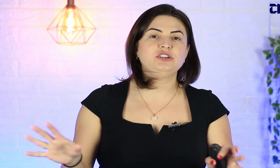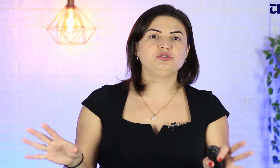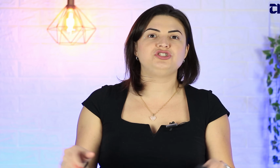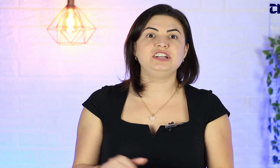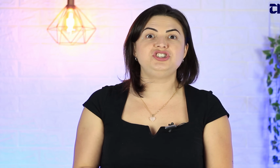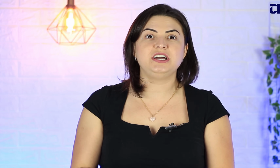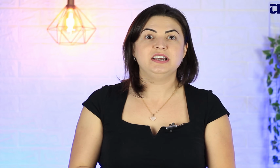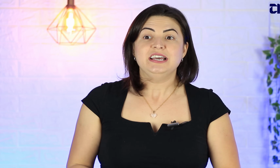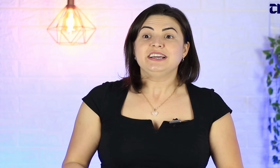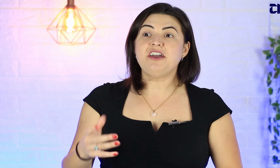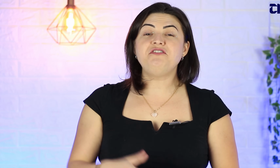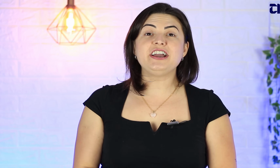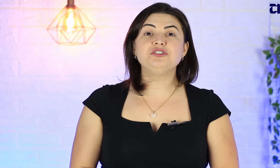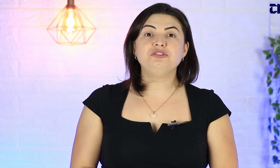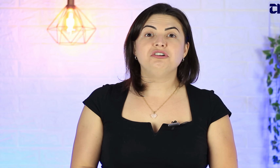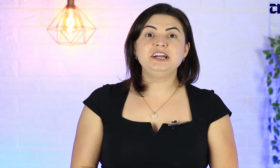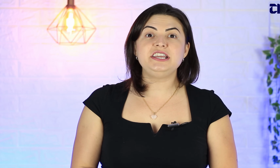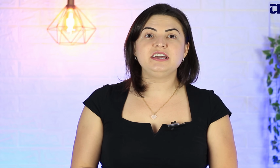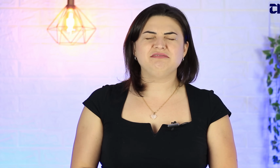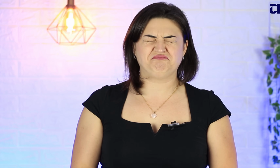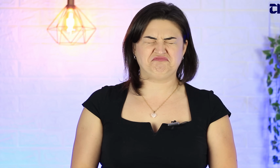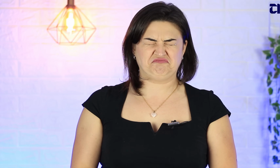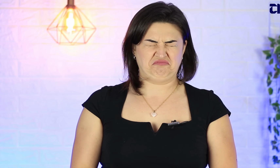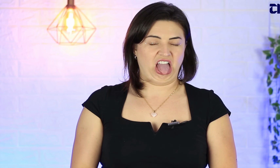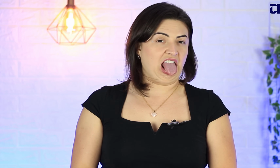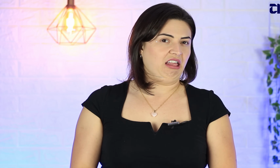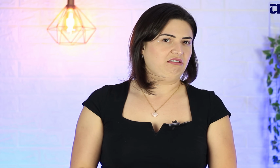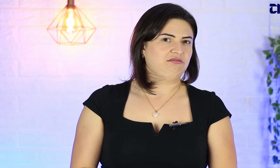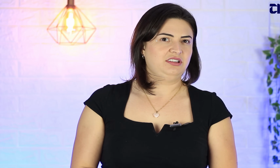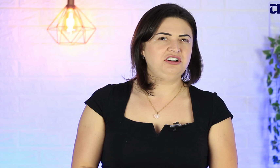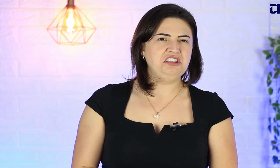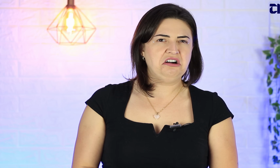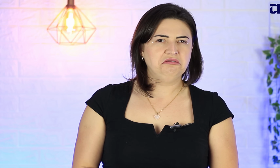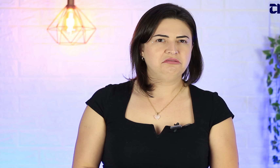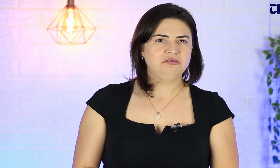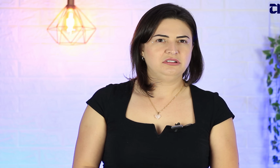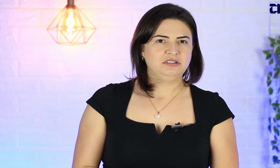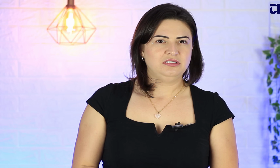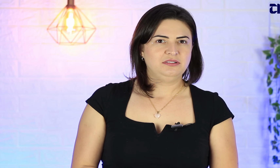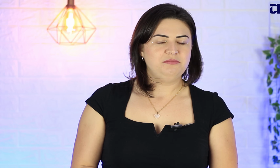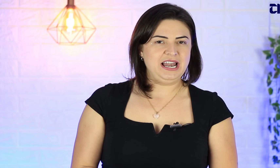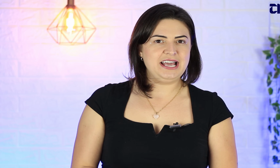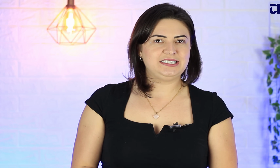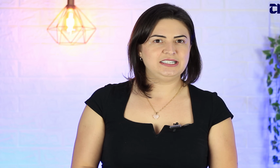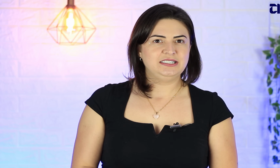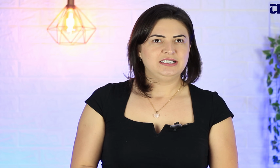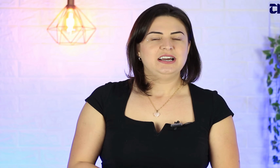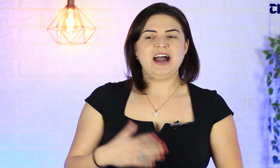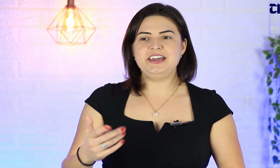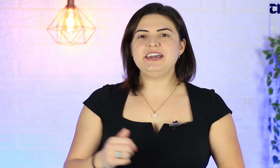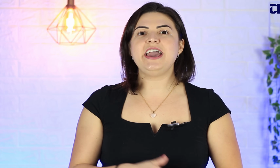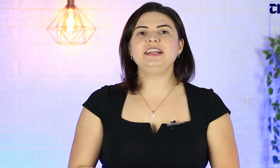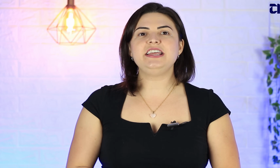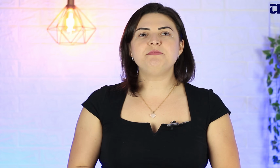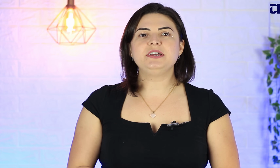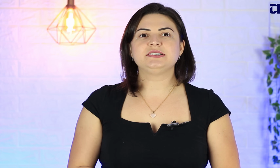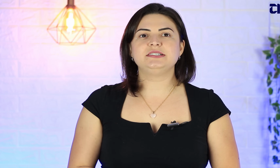Eu tô falando do dia a dia. Quer fígado, Aninha? Hum, ah, eu não. Beleza. Aí, em Libras,